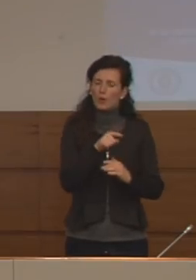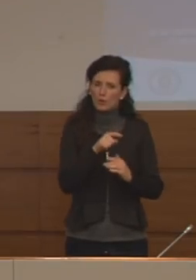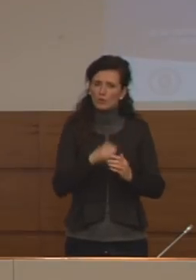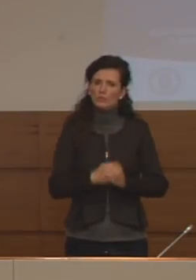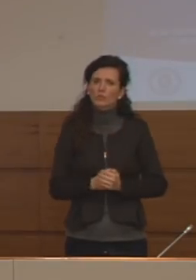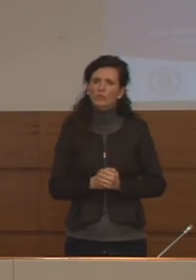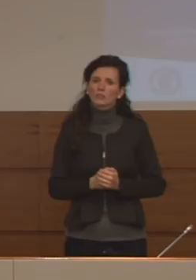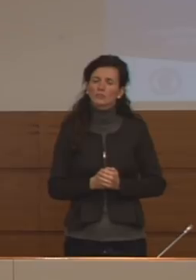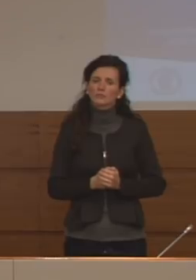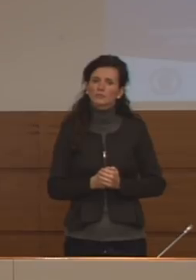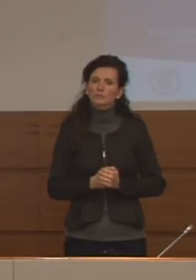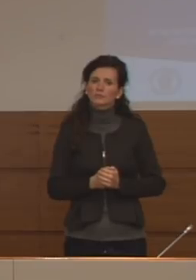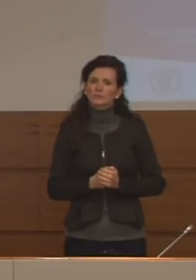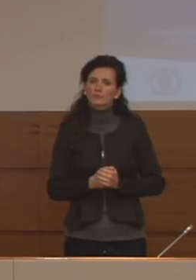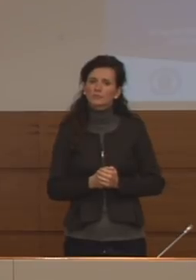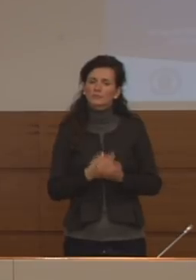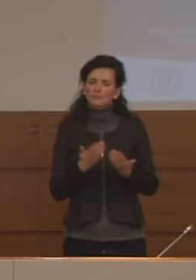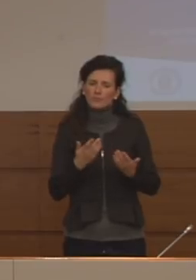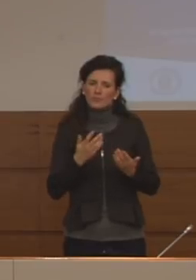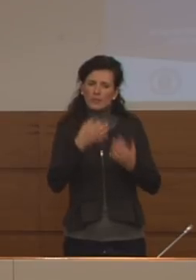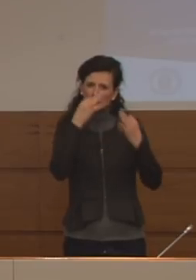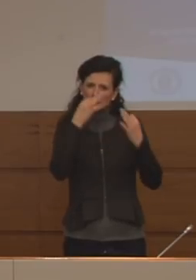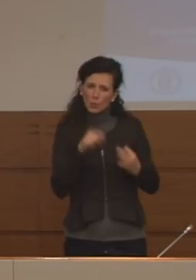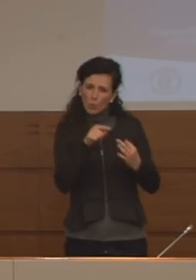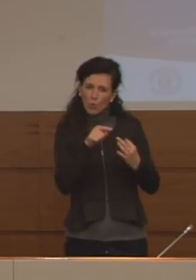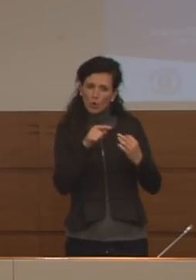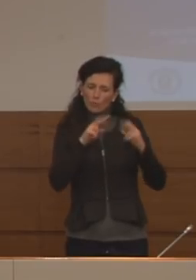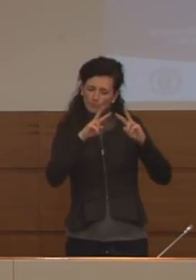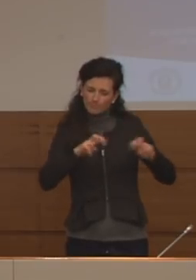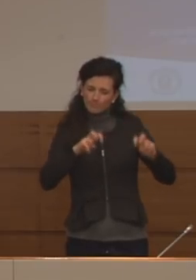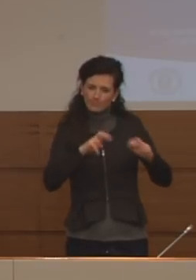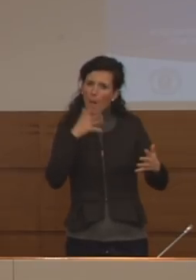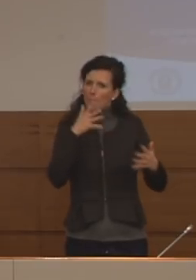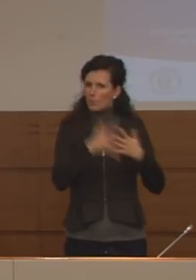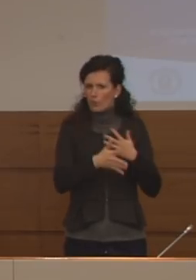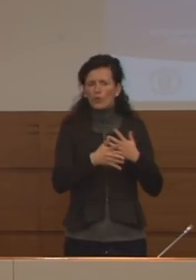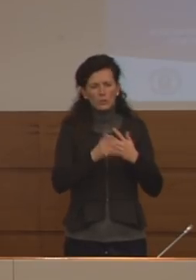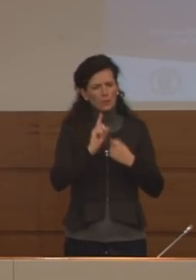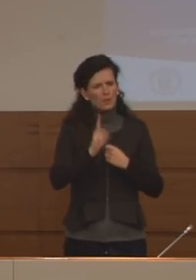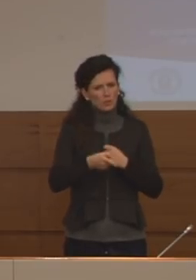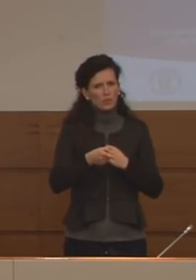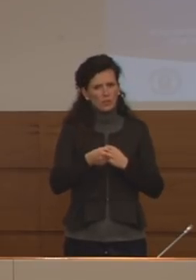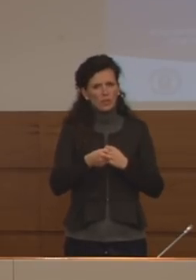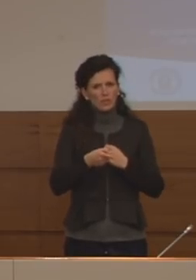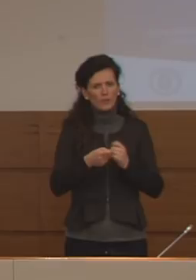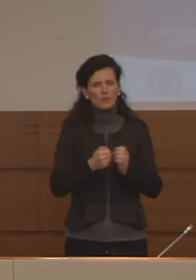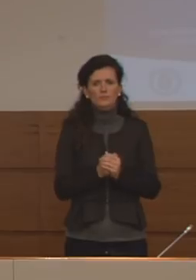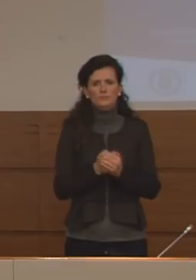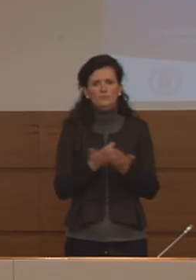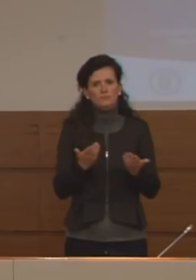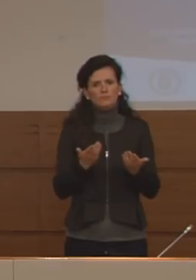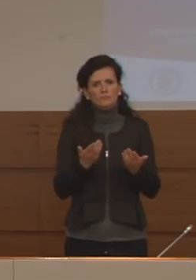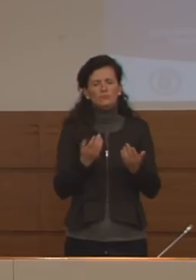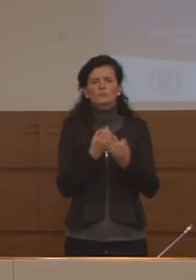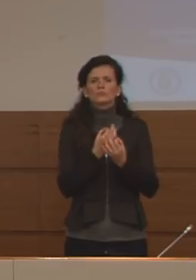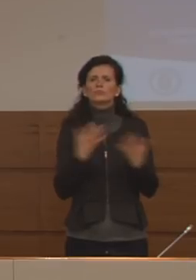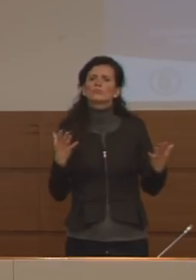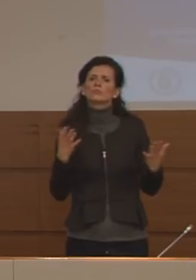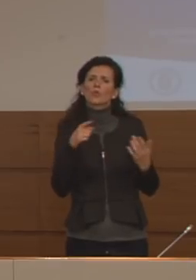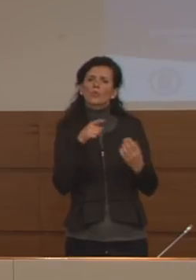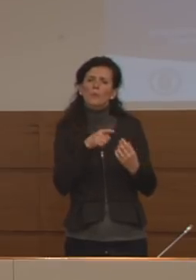poi ci saranno anche degli approfondimenti su queste tipologie ovviamente anche negli aspetti